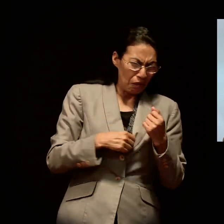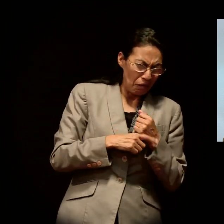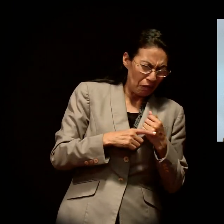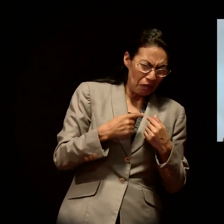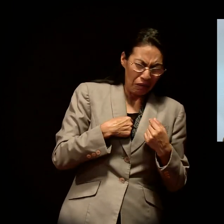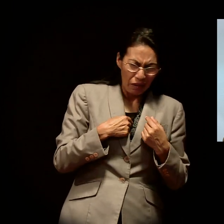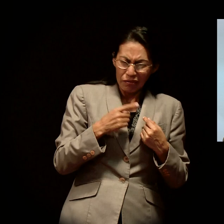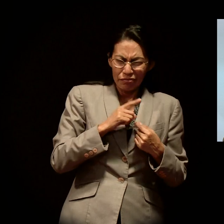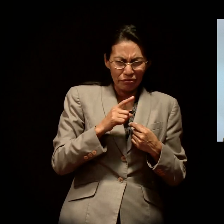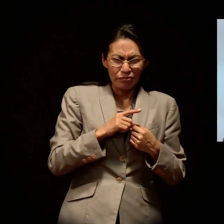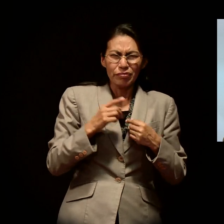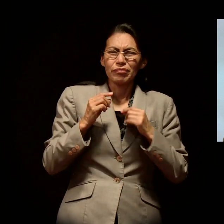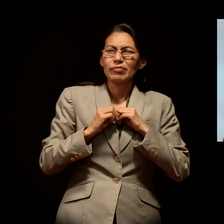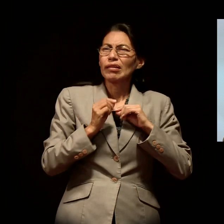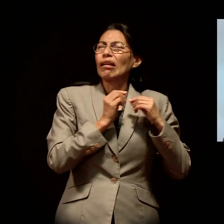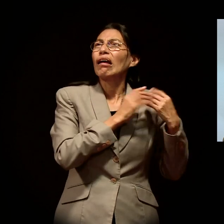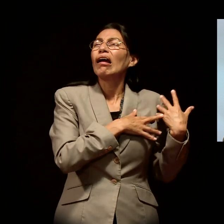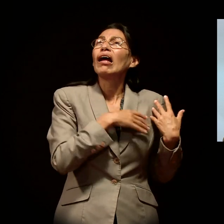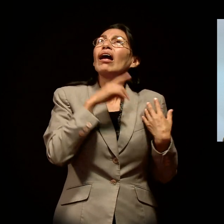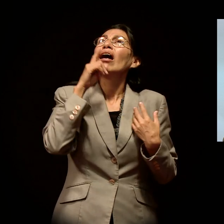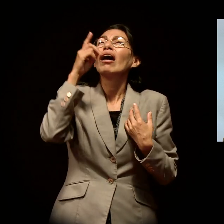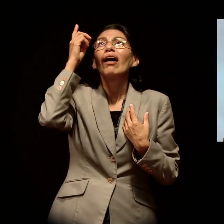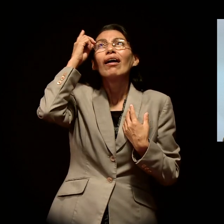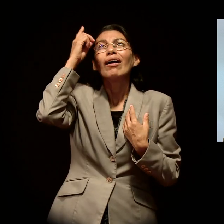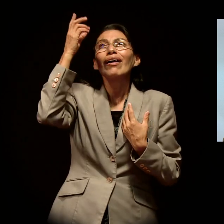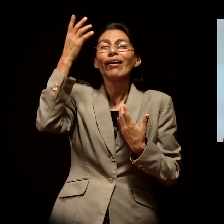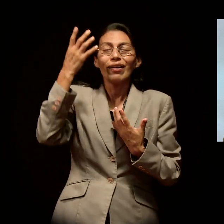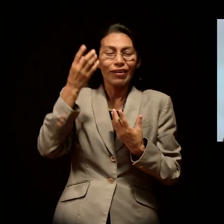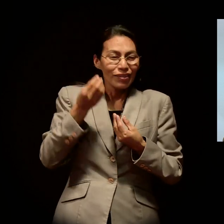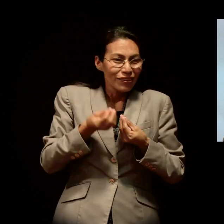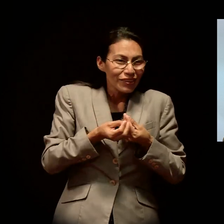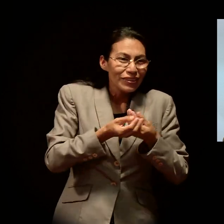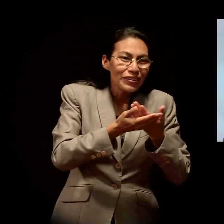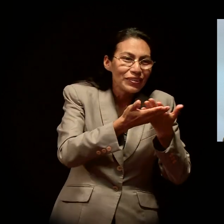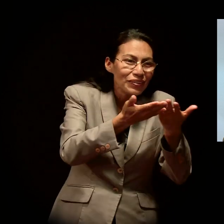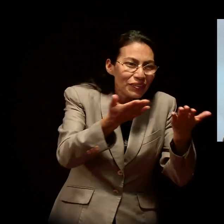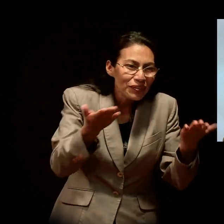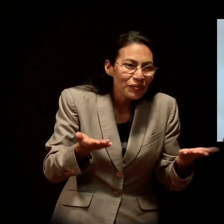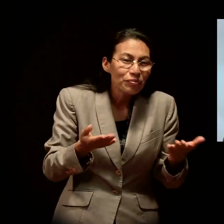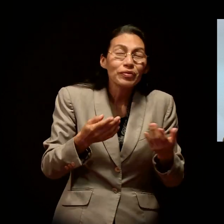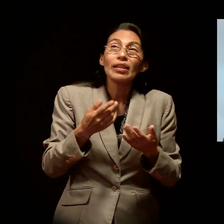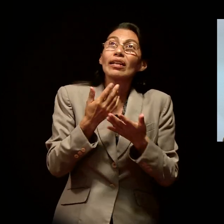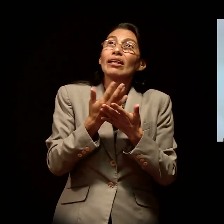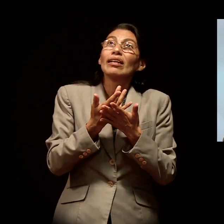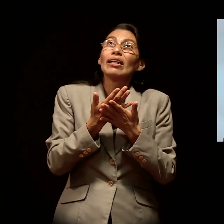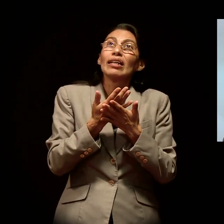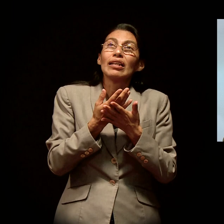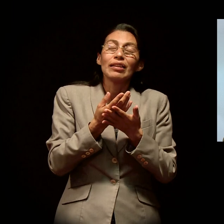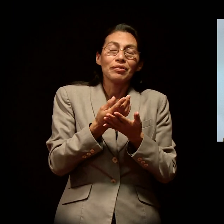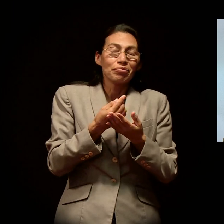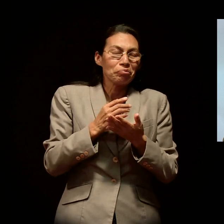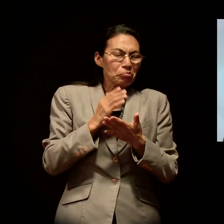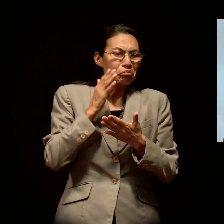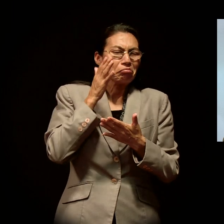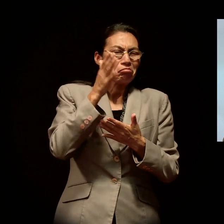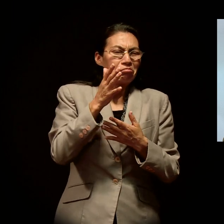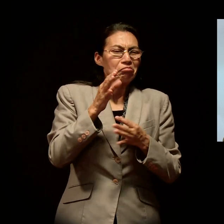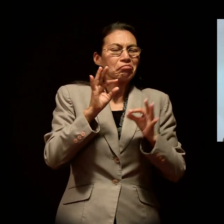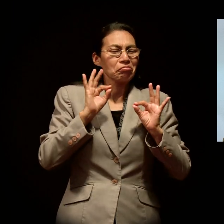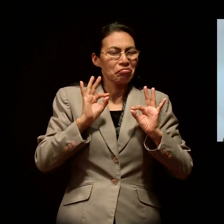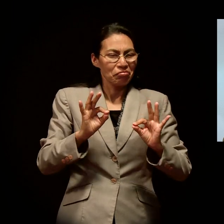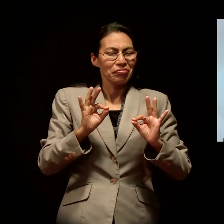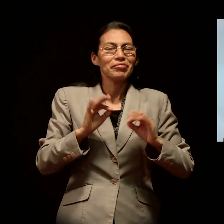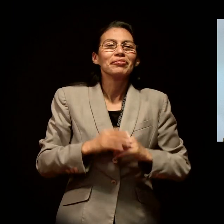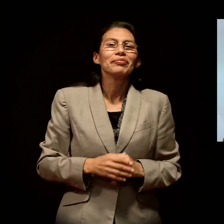que el amor de Dios fluya la fe se arraiga en nosotros y la esperanza pueda hacer nuestra